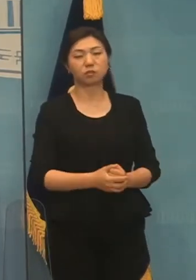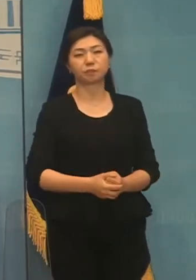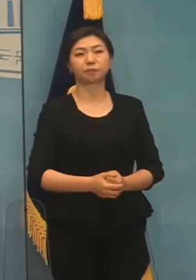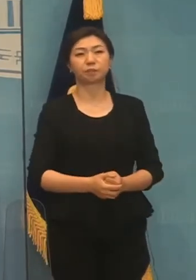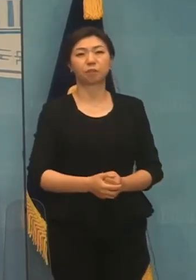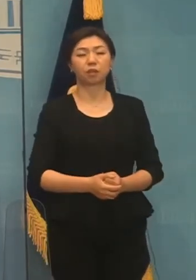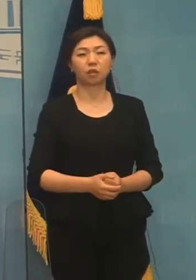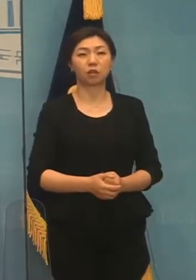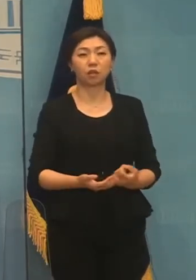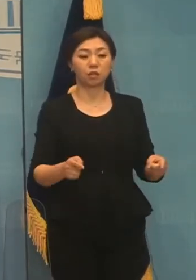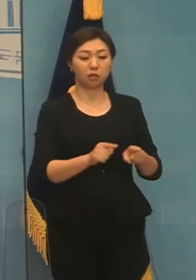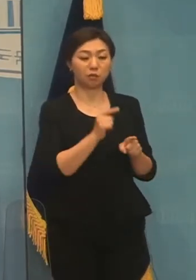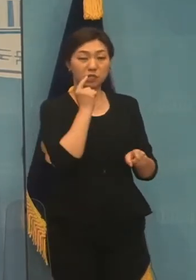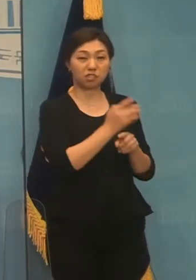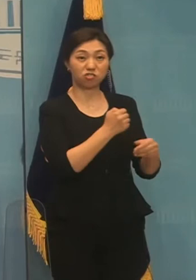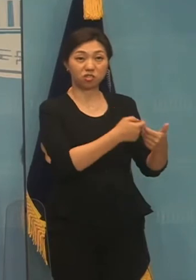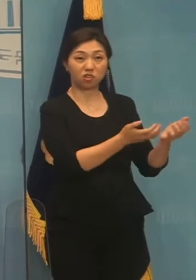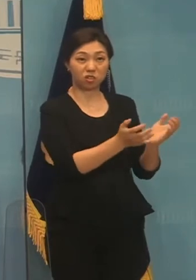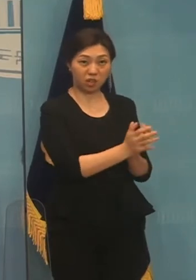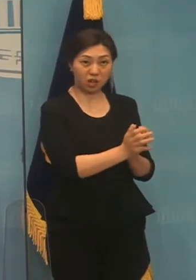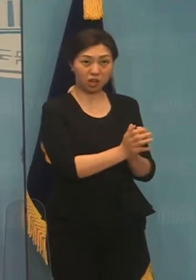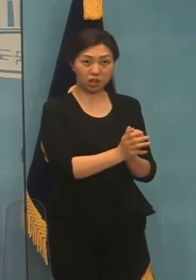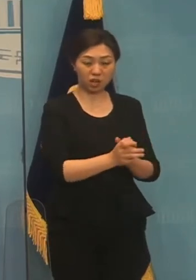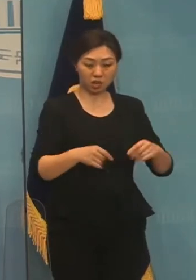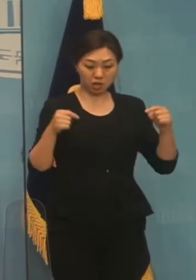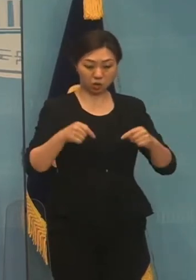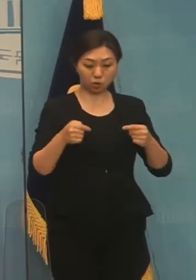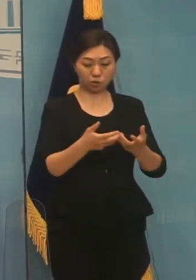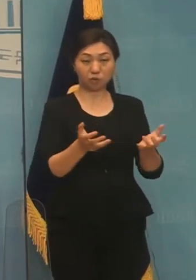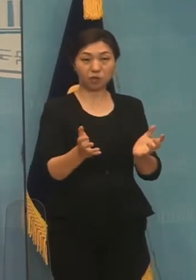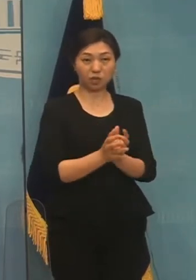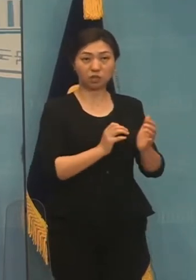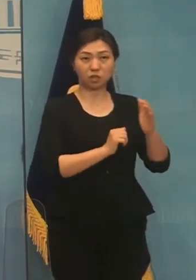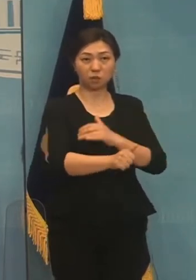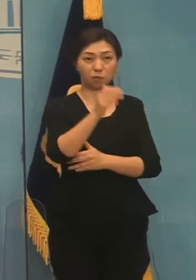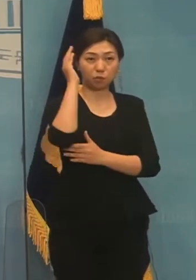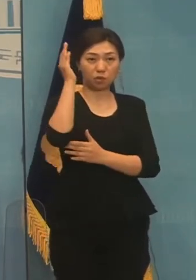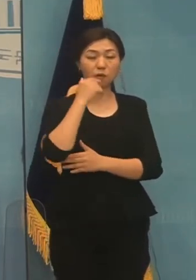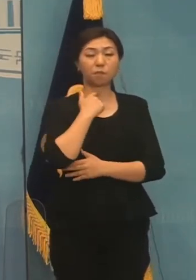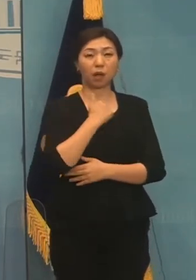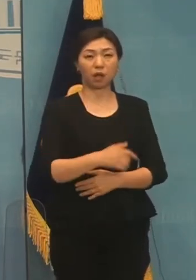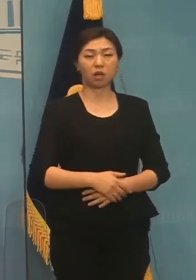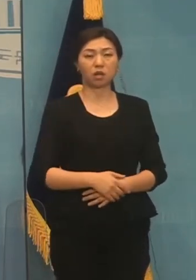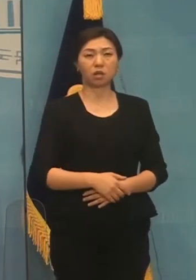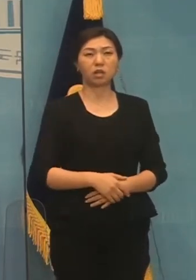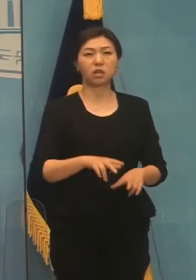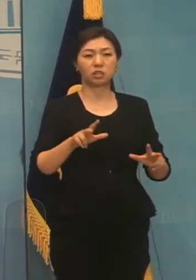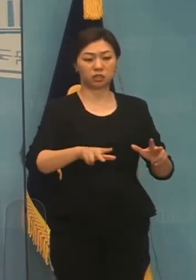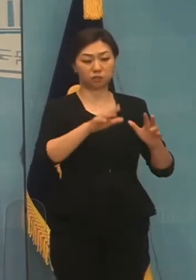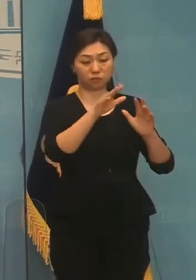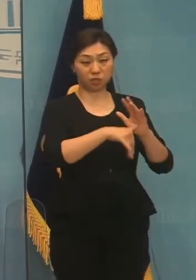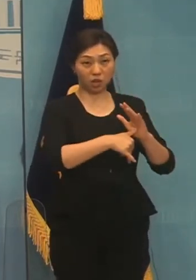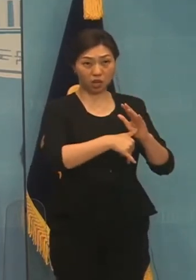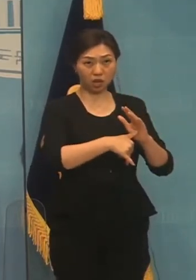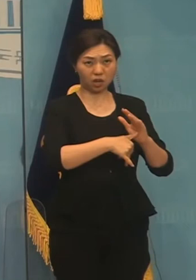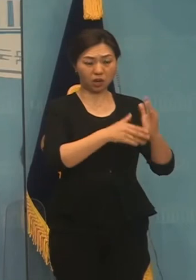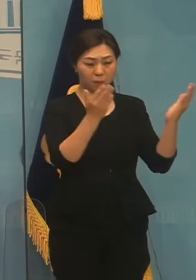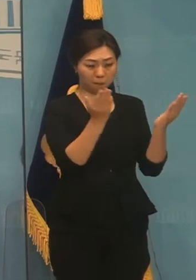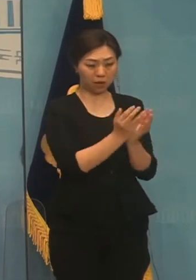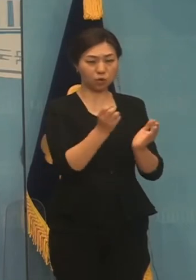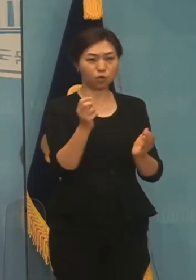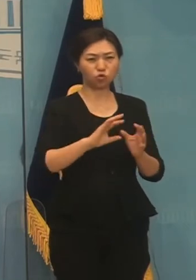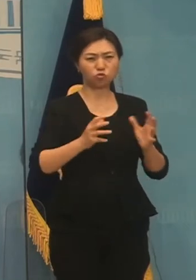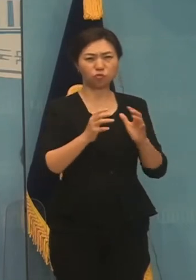오늘 더불어민주당 송영길 대표가 교섭단체 대표연설을 했습니다. 시대적 소명과 국민의 열망을 받들어